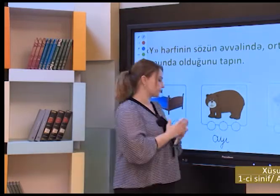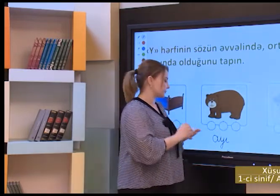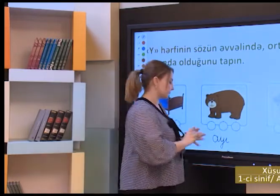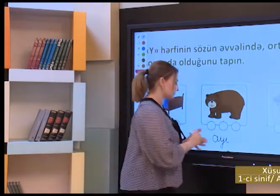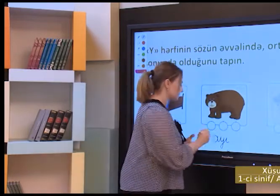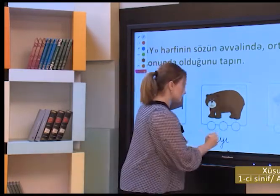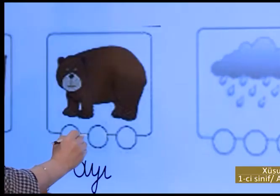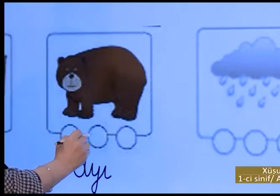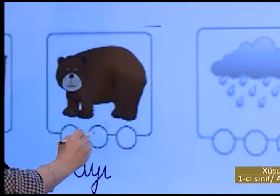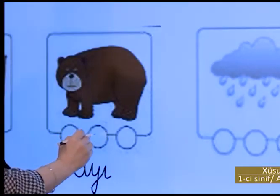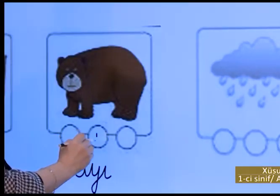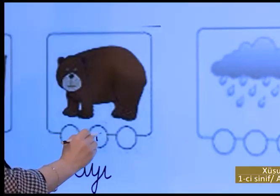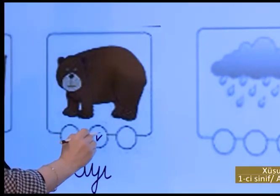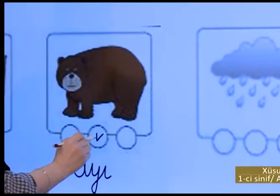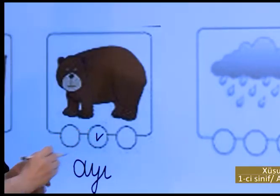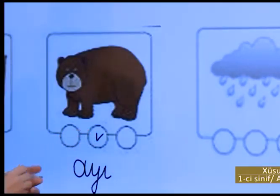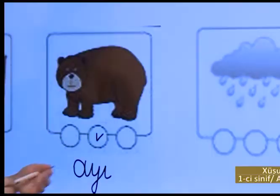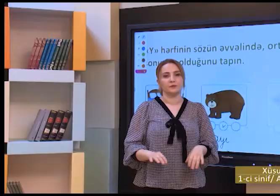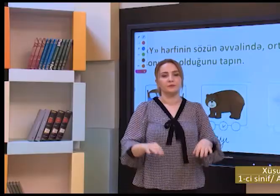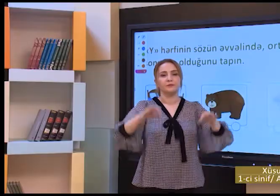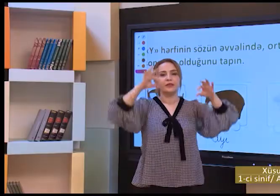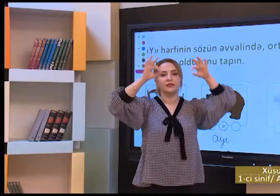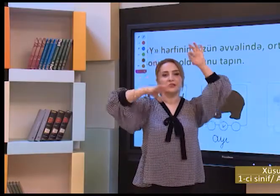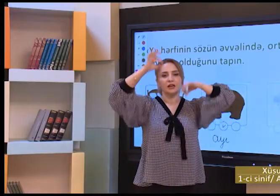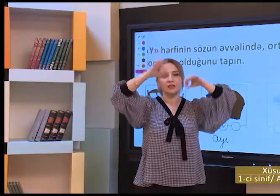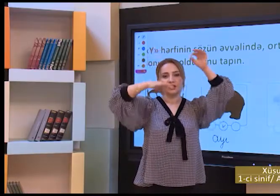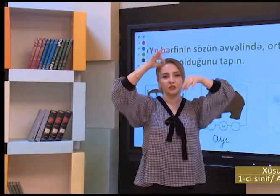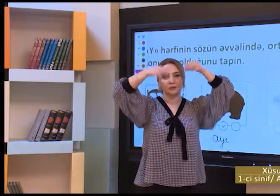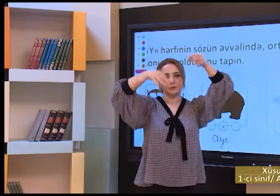Yağış.